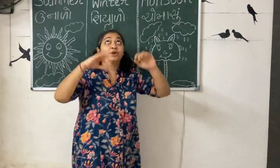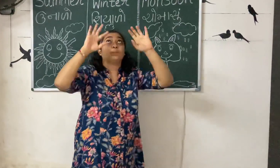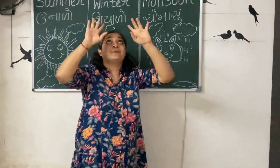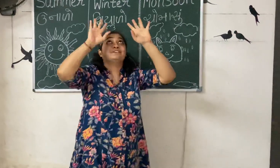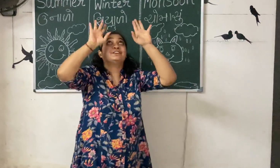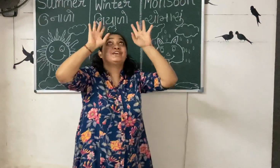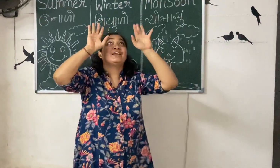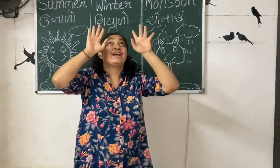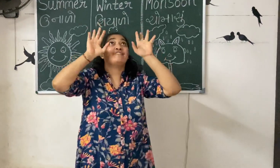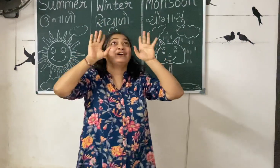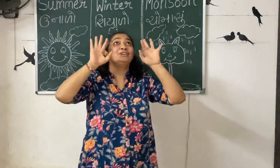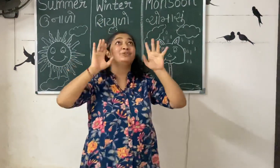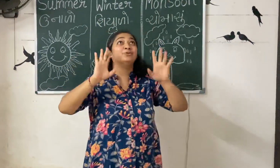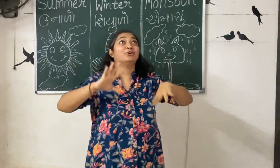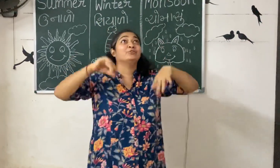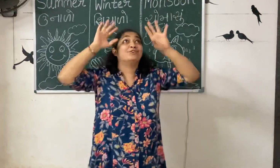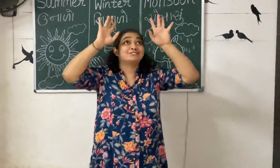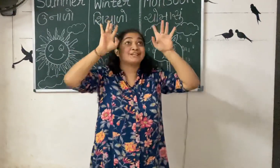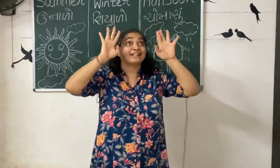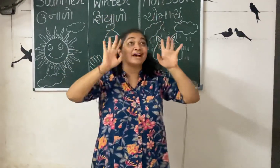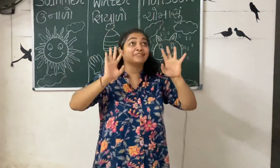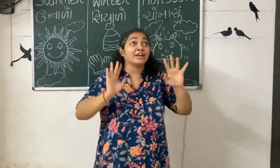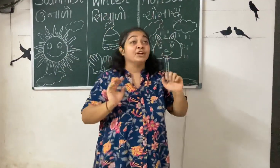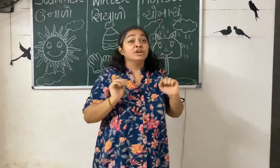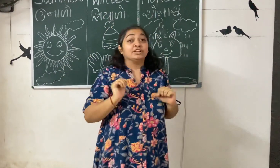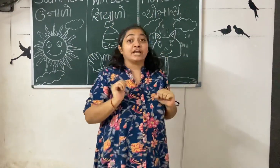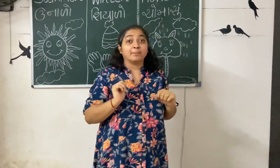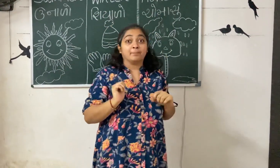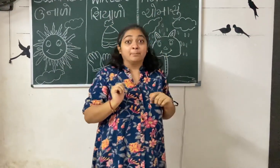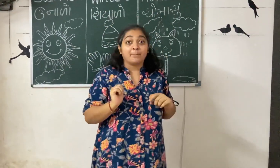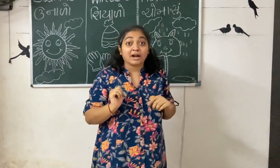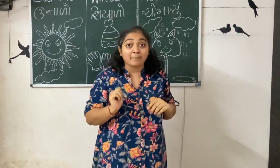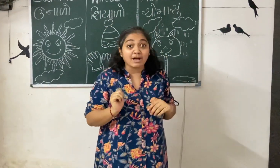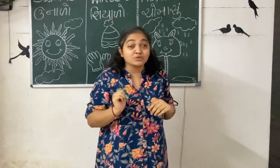मुसि